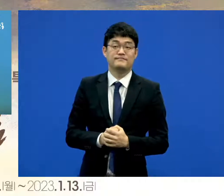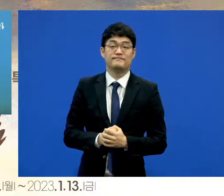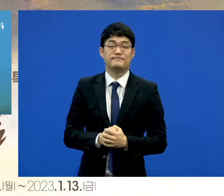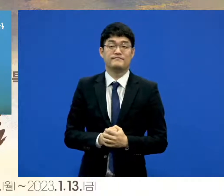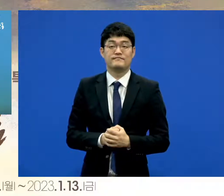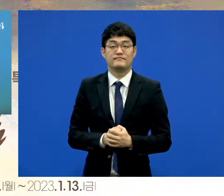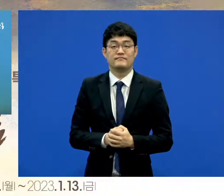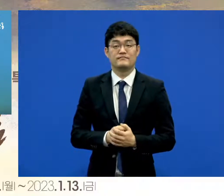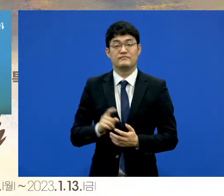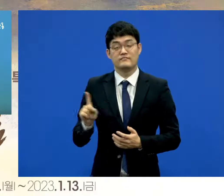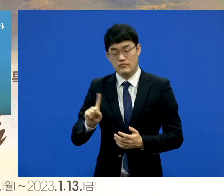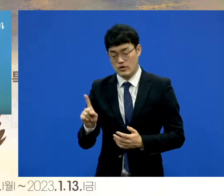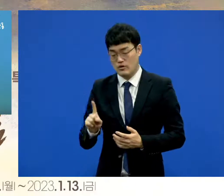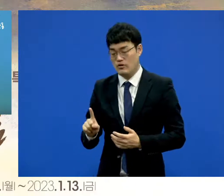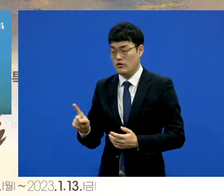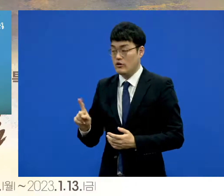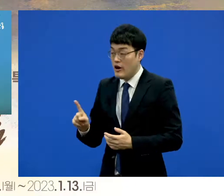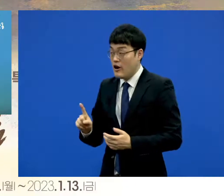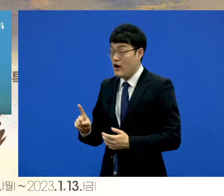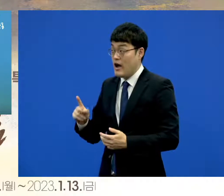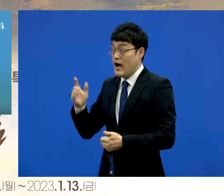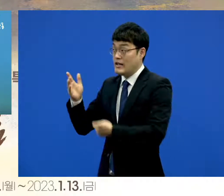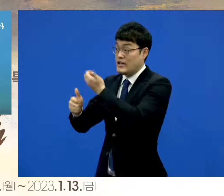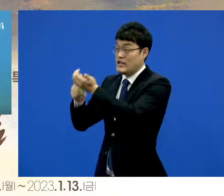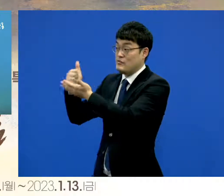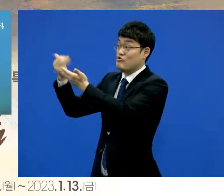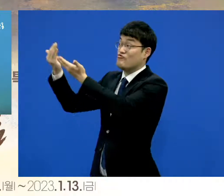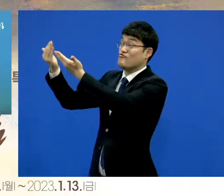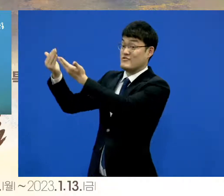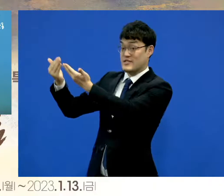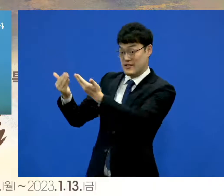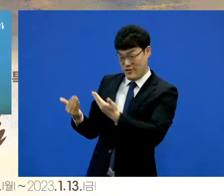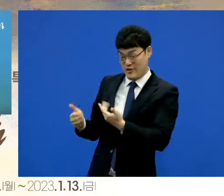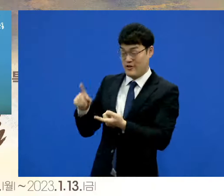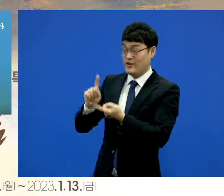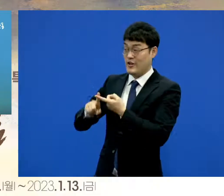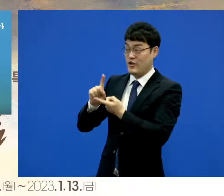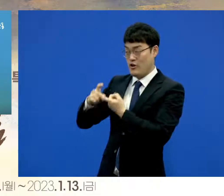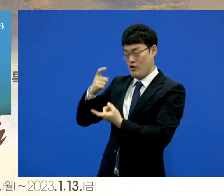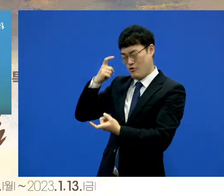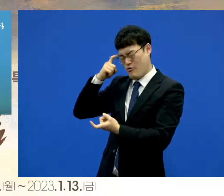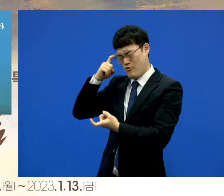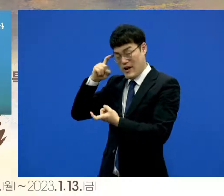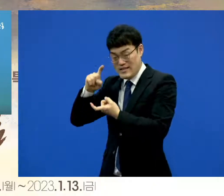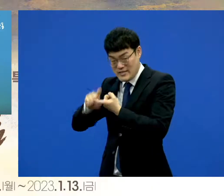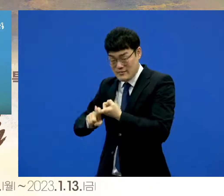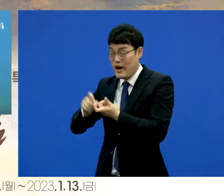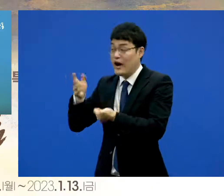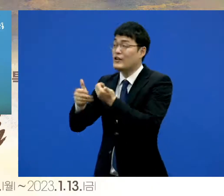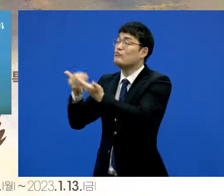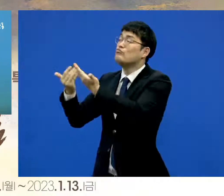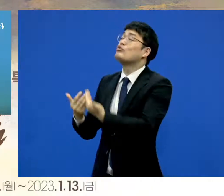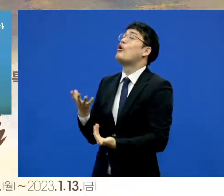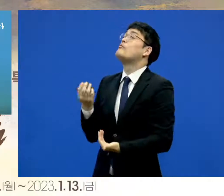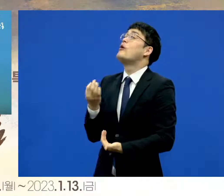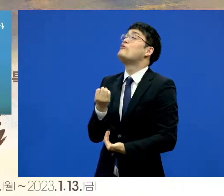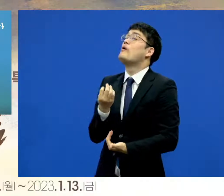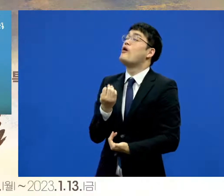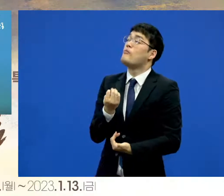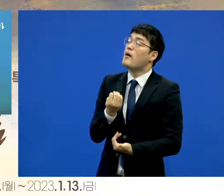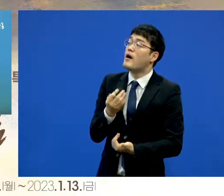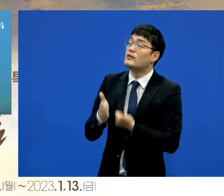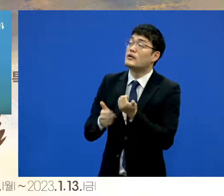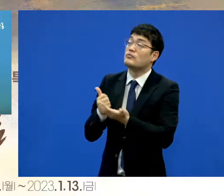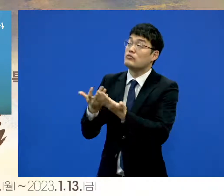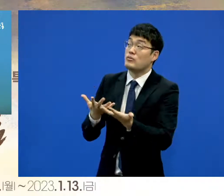이 프라이스, 이 값을 돈 액수를 생각하다가 가치를 놓치는, 이 밸류를